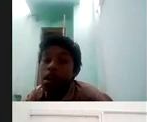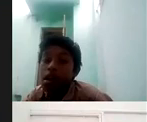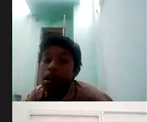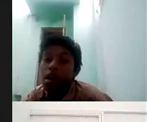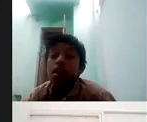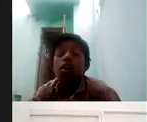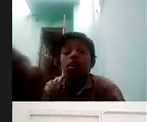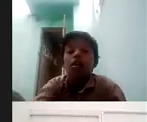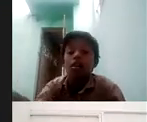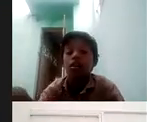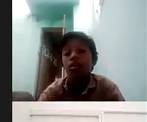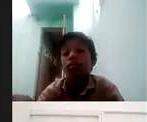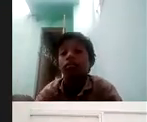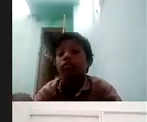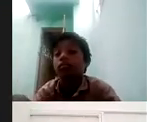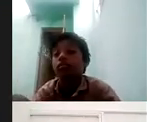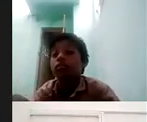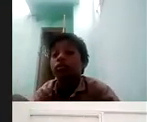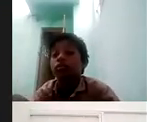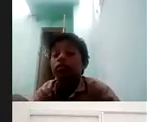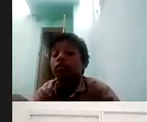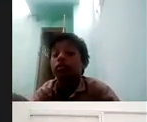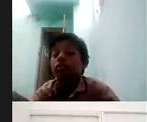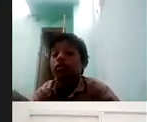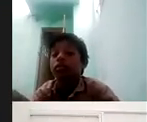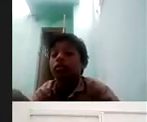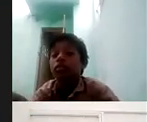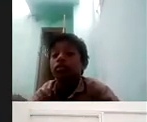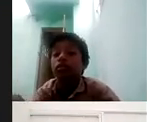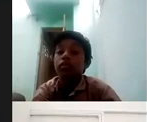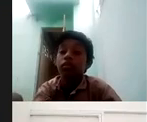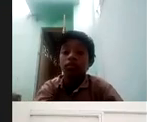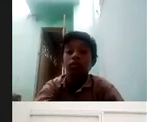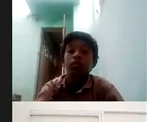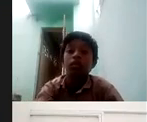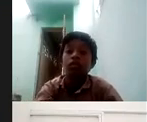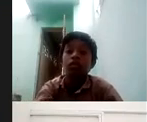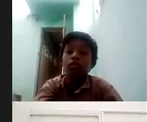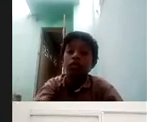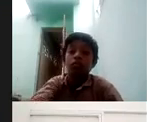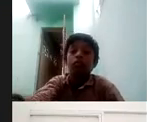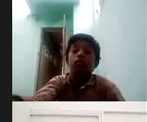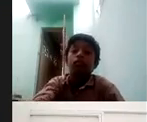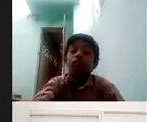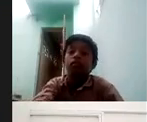అన్న క్లైమేట్ మారుతూ ఉంటే చెట్లు చెట్లు కూడా మారుతాయినా? సూపర్